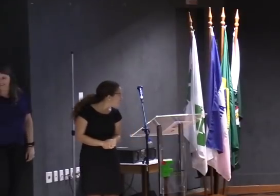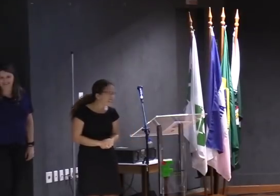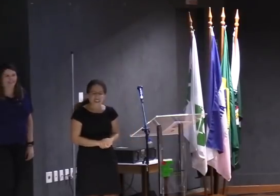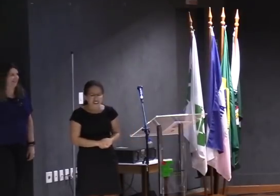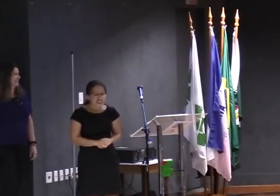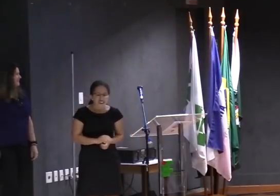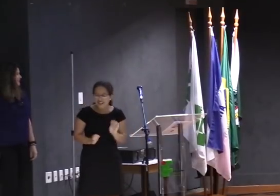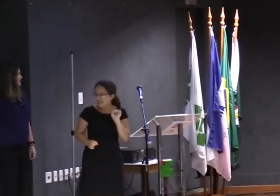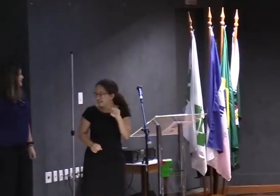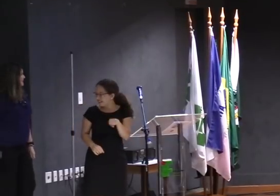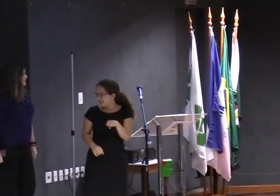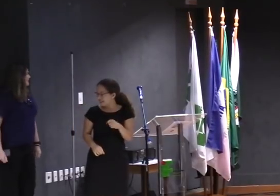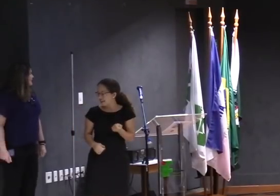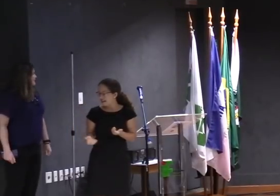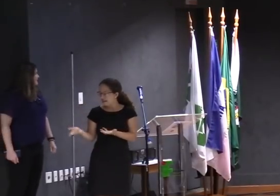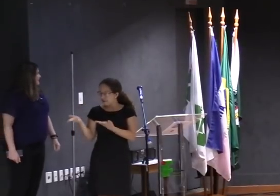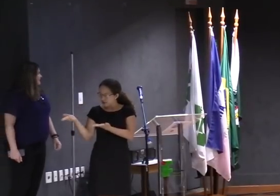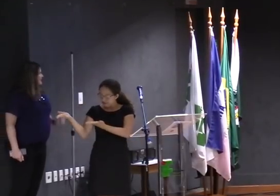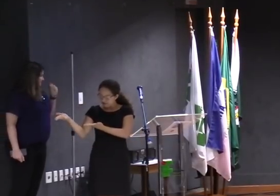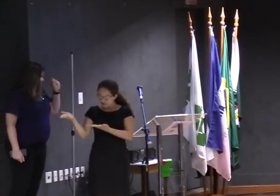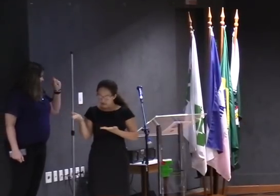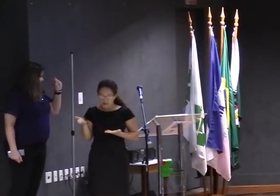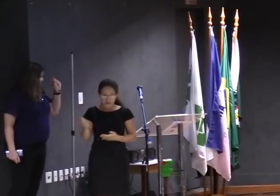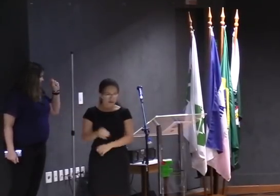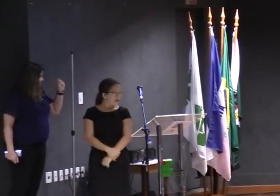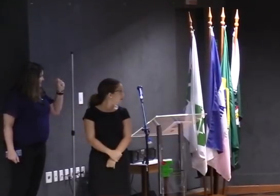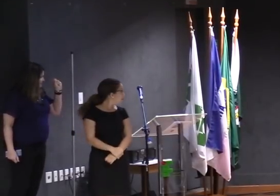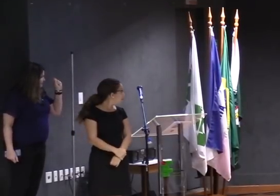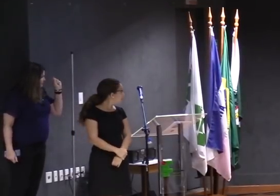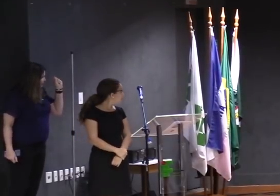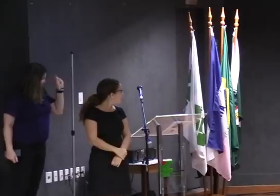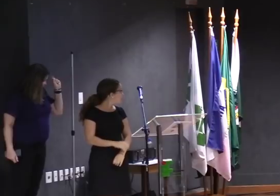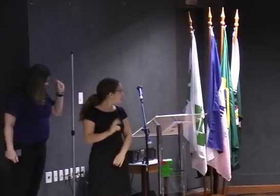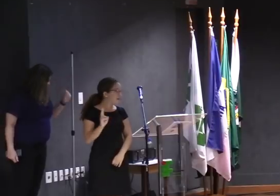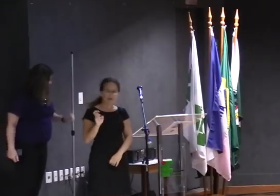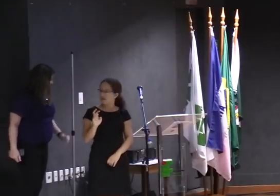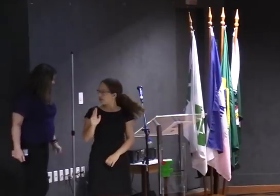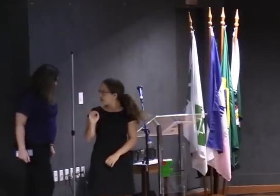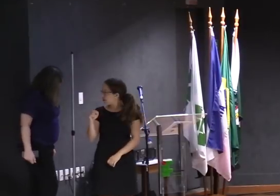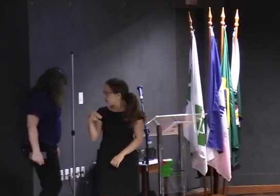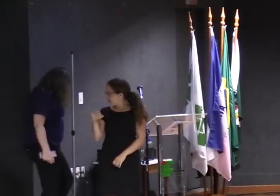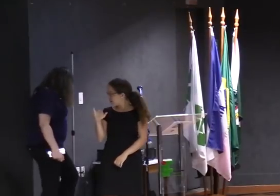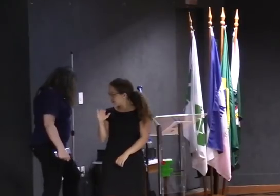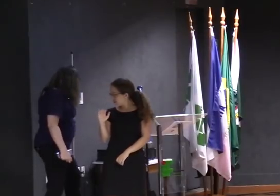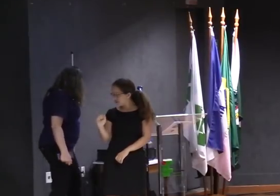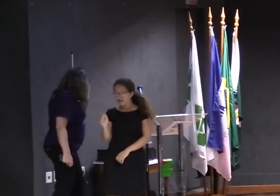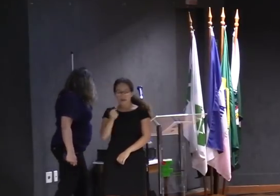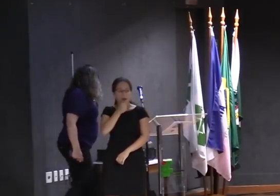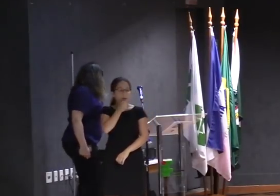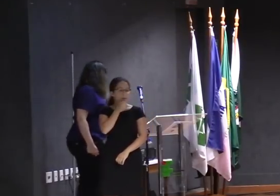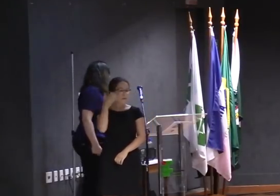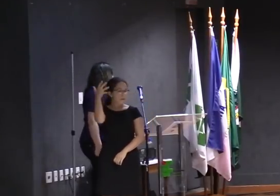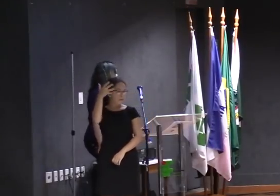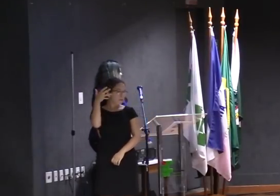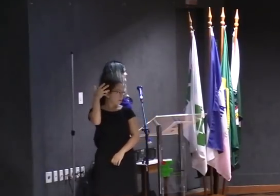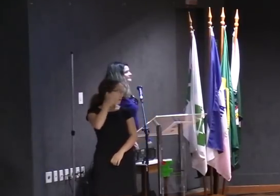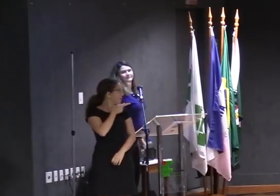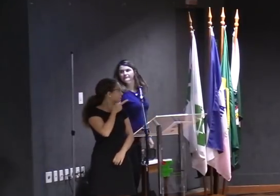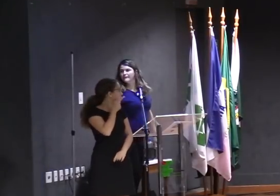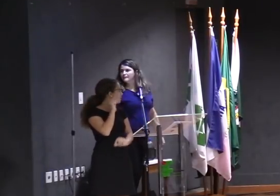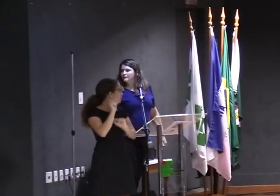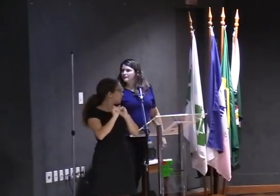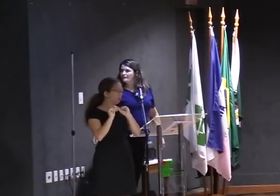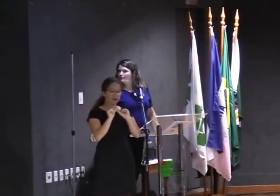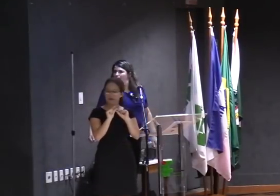Sim. E agora eu vou chamar a Verônica? A Verônica, por gentileza, para falar um pouquinho aqui